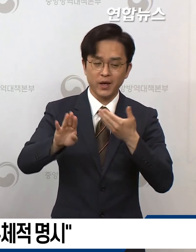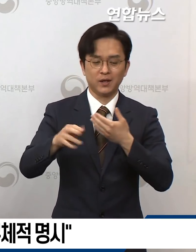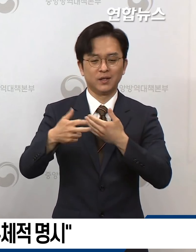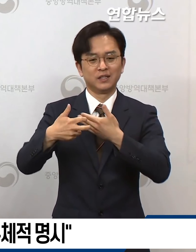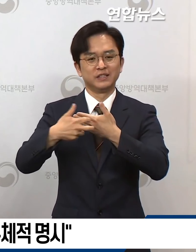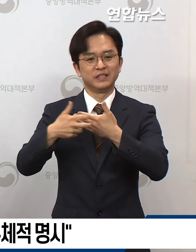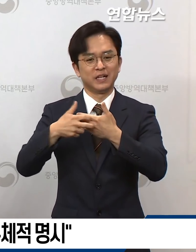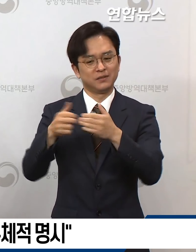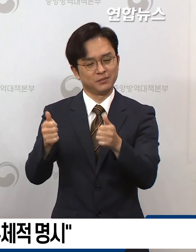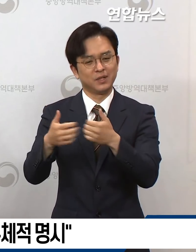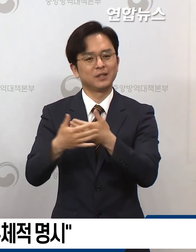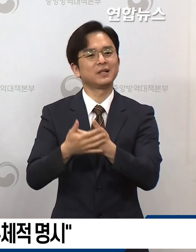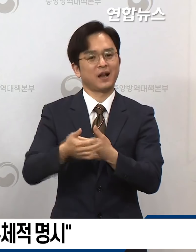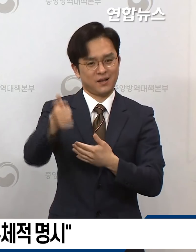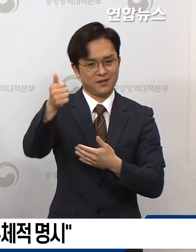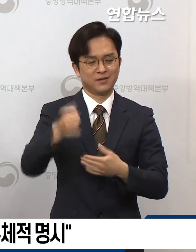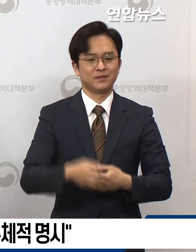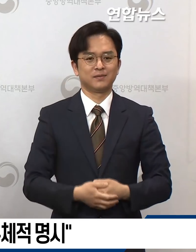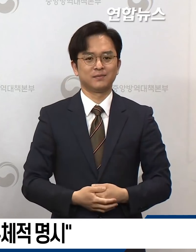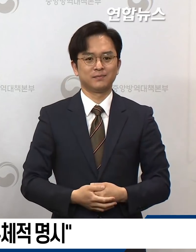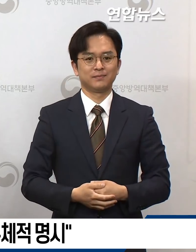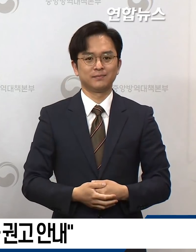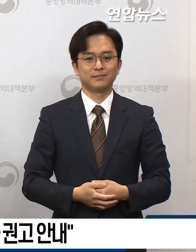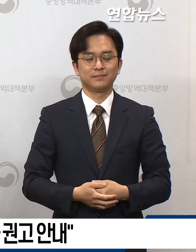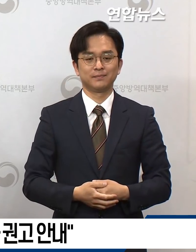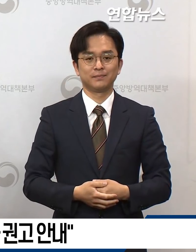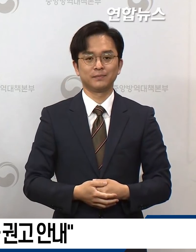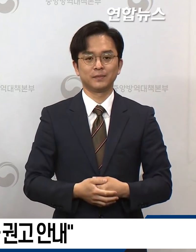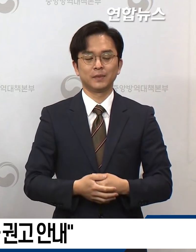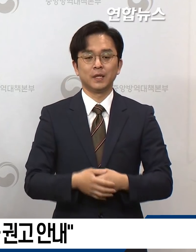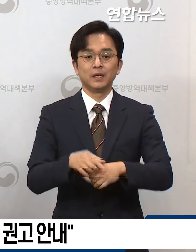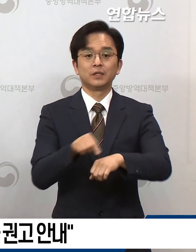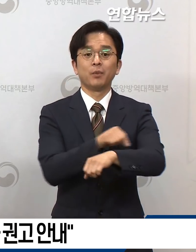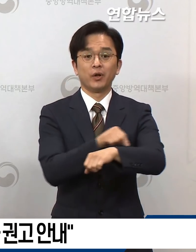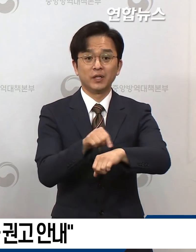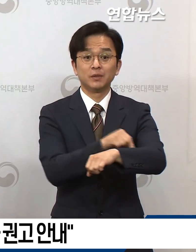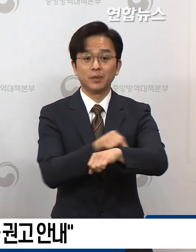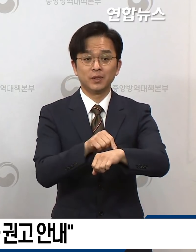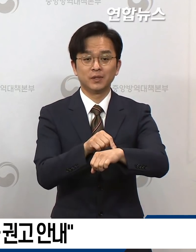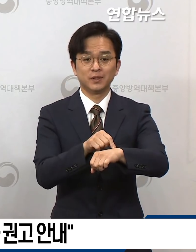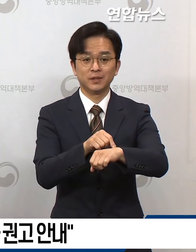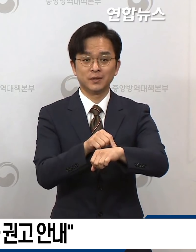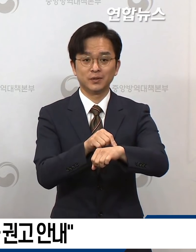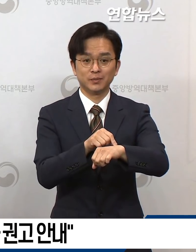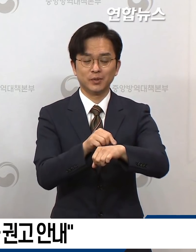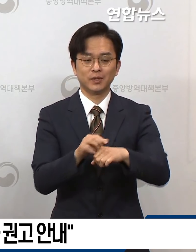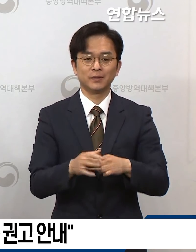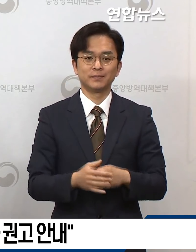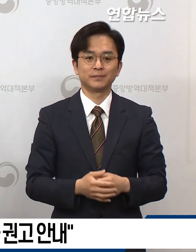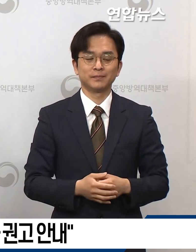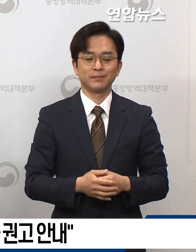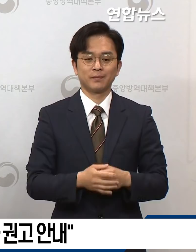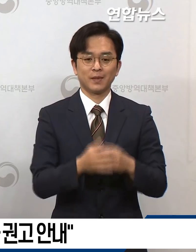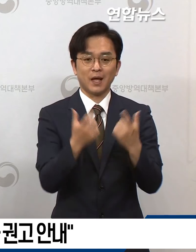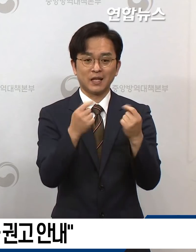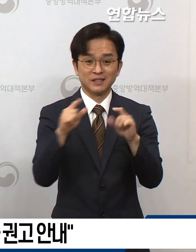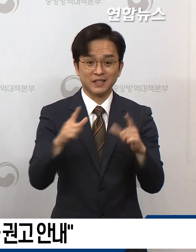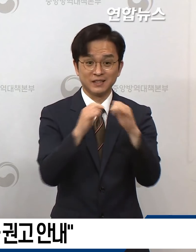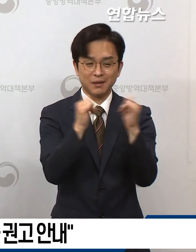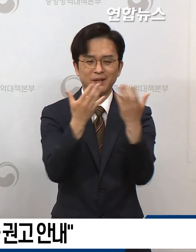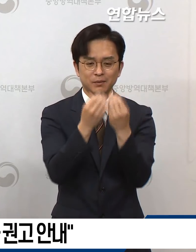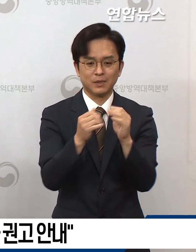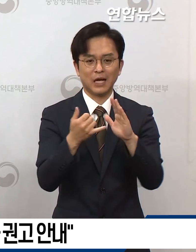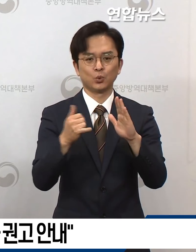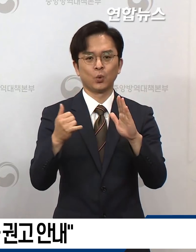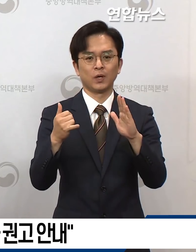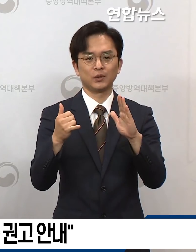검사를 적극 시행하도록 안내하고 있습니다. 특히 가족 그리고 동일시설 생활자가 코로나19 임상